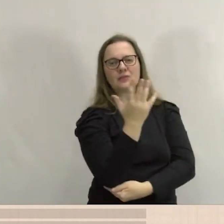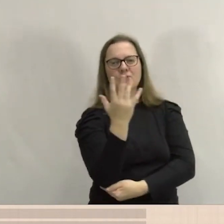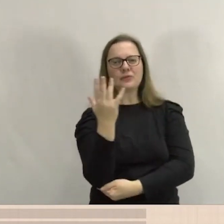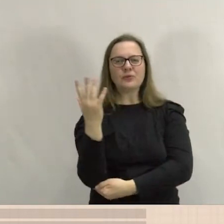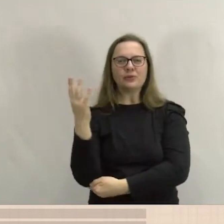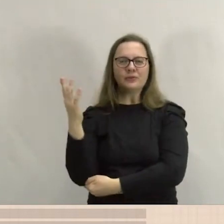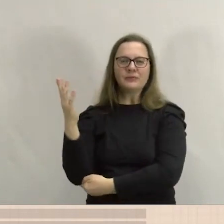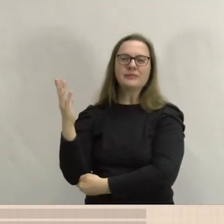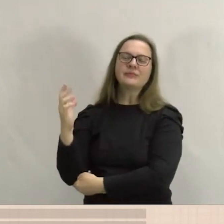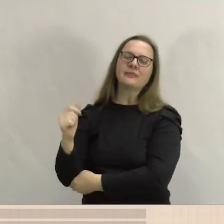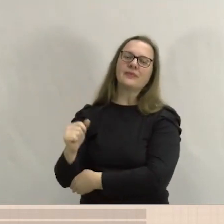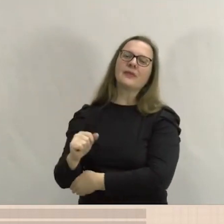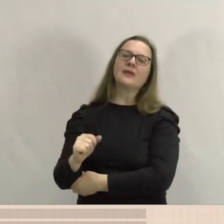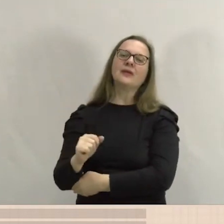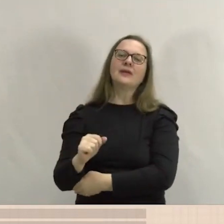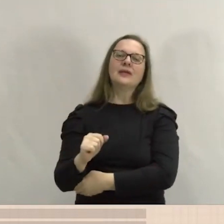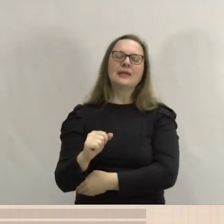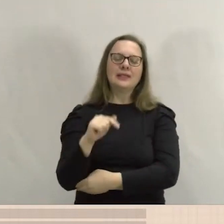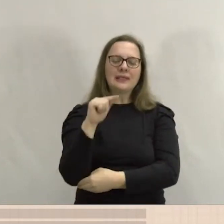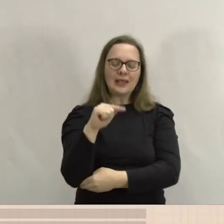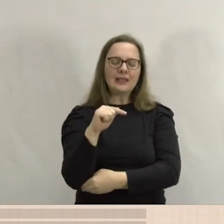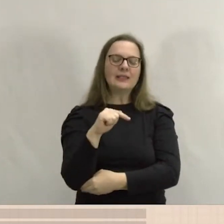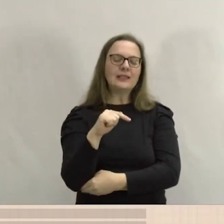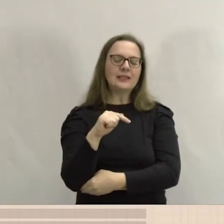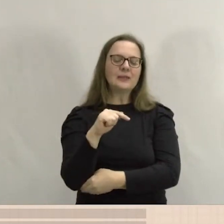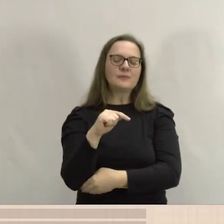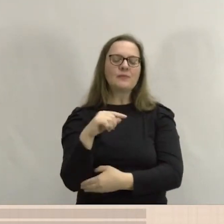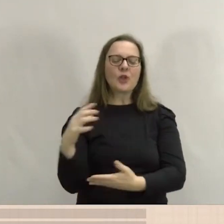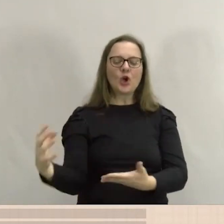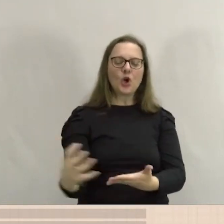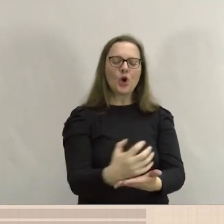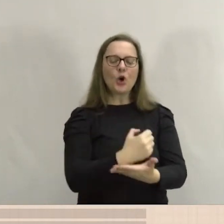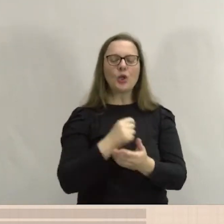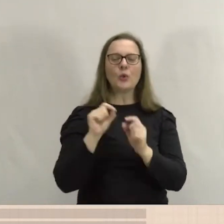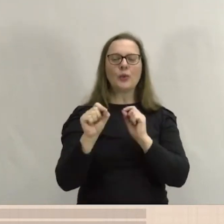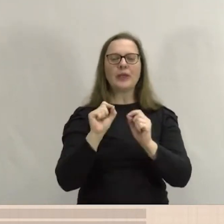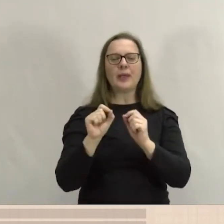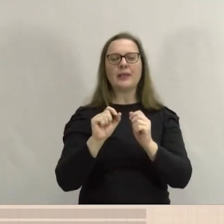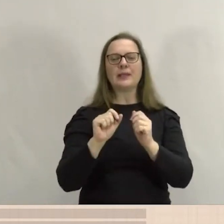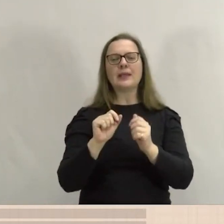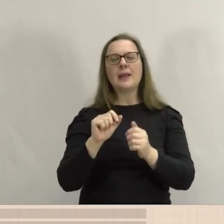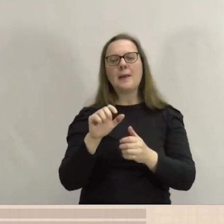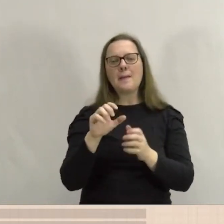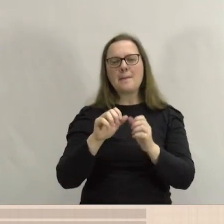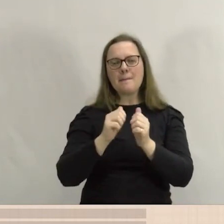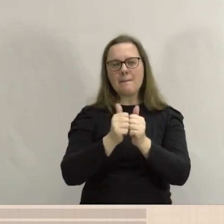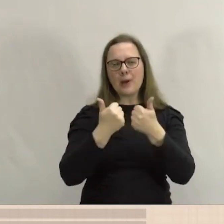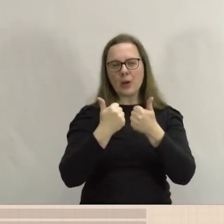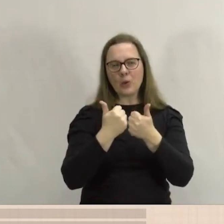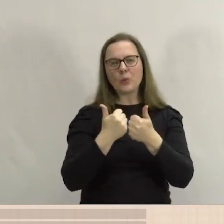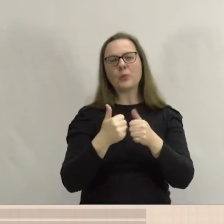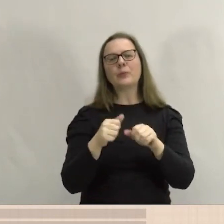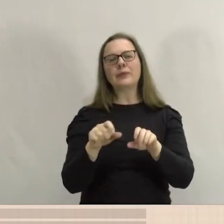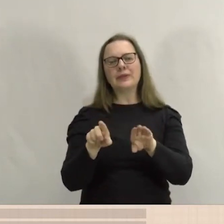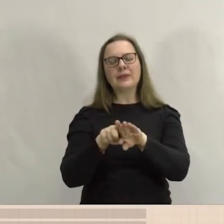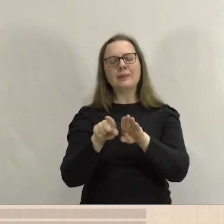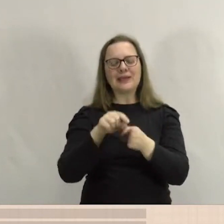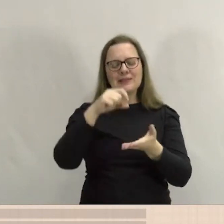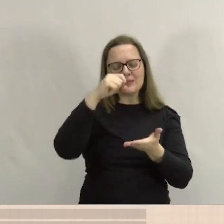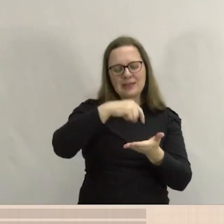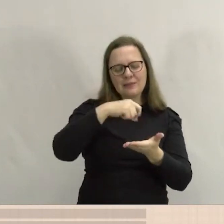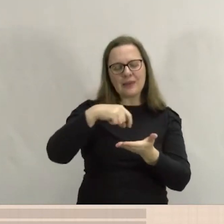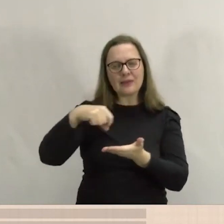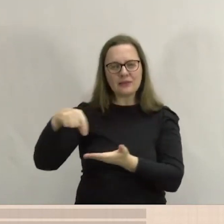ao semeador, e pão ao que come. Irmãos, cada chuva,